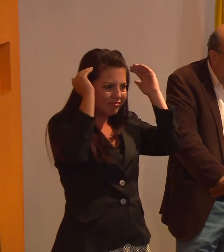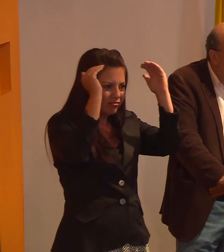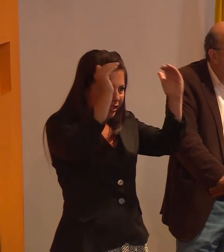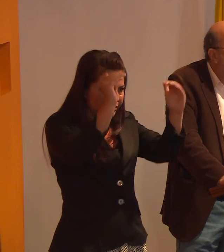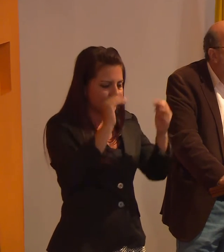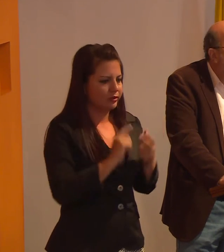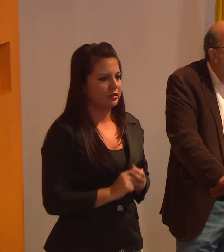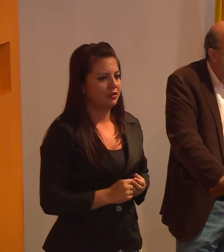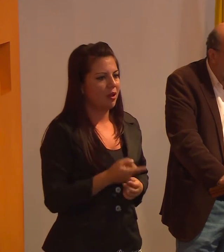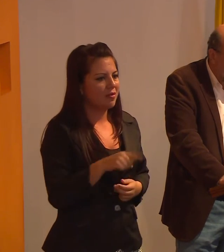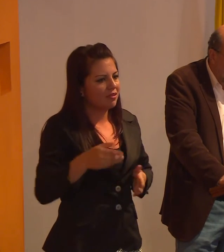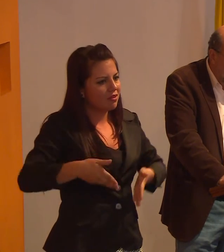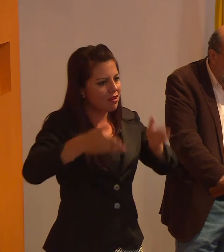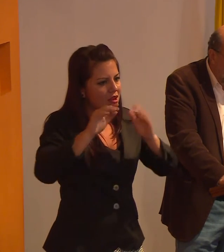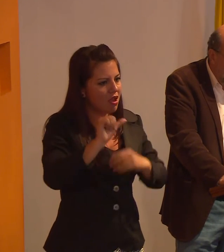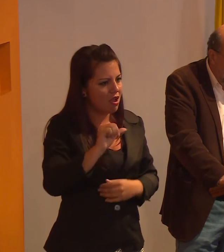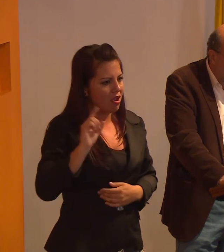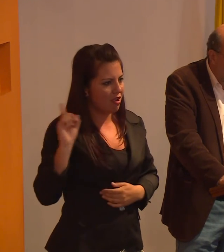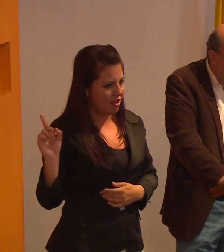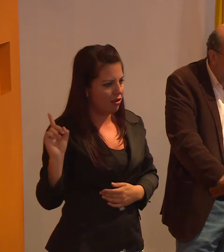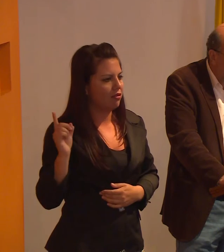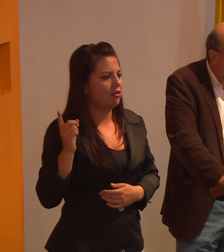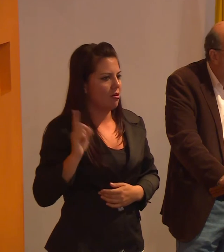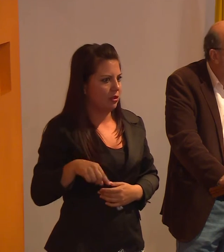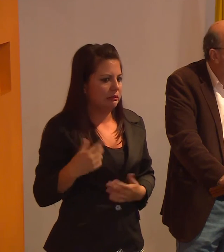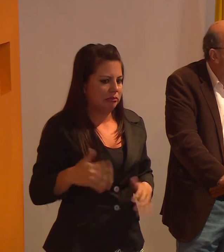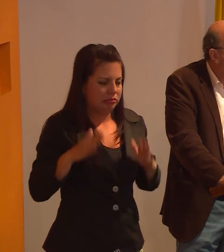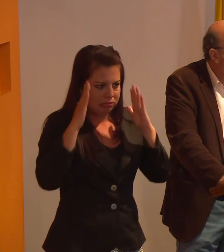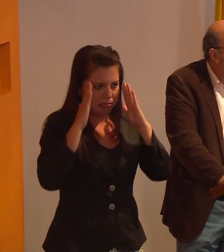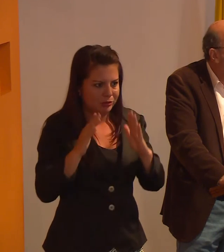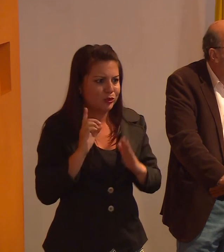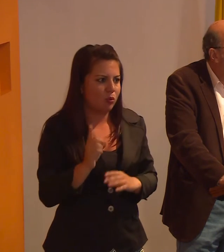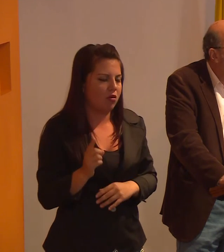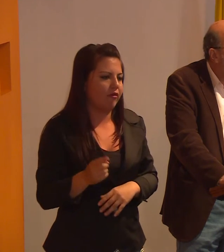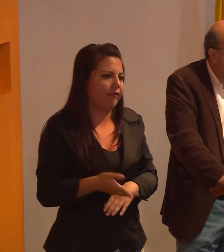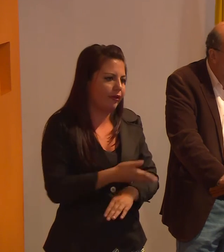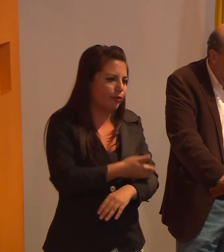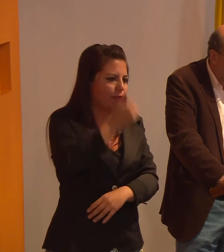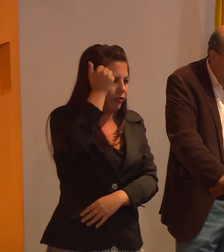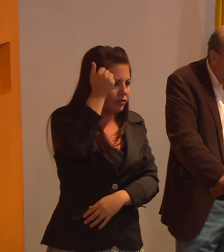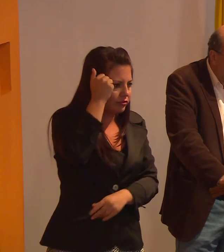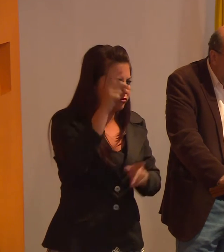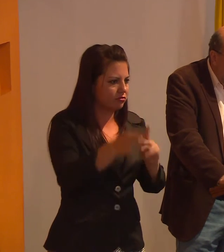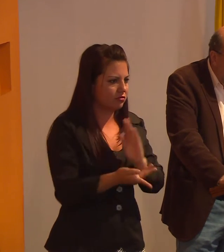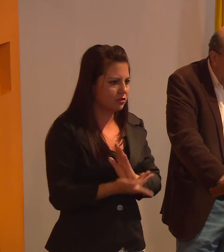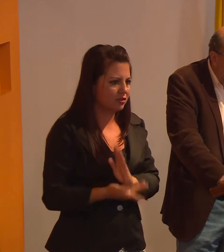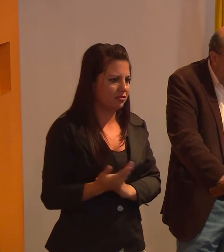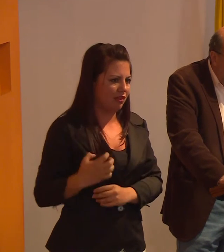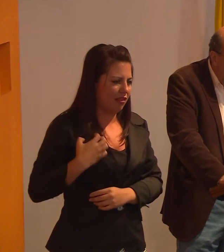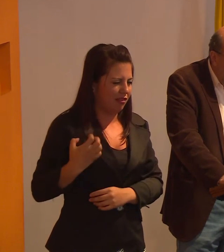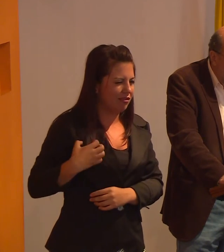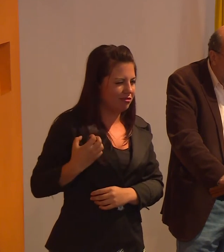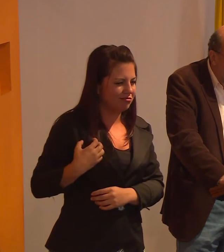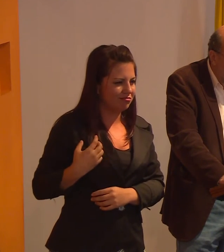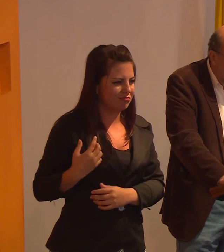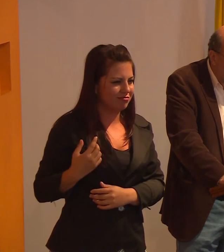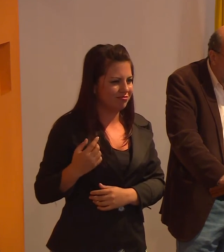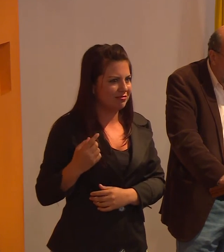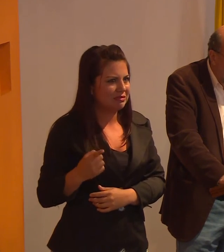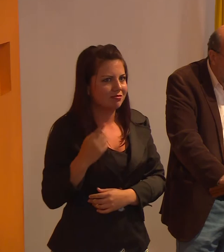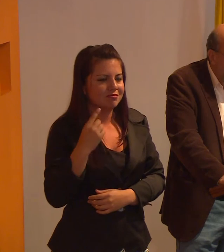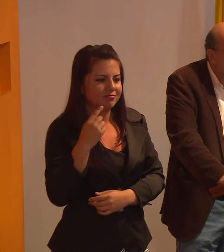el edificio A atendiendo las demandas de profesores y estudiantes sobre el aparecimiento